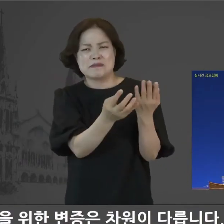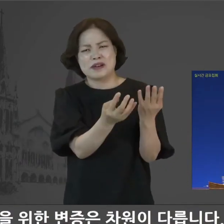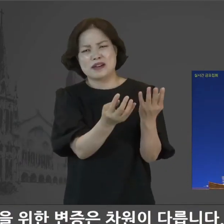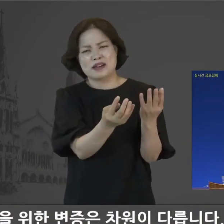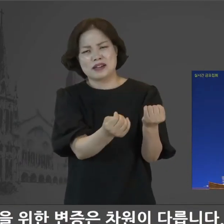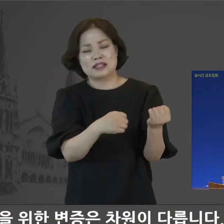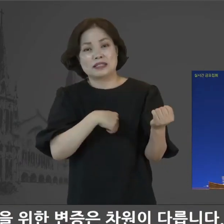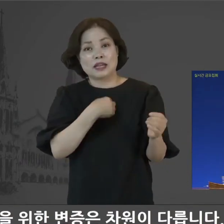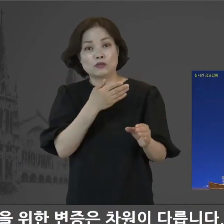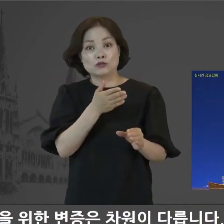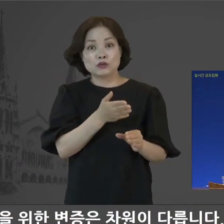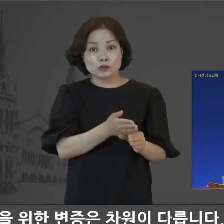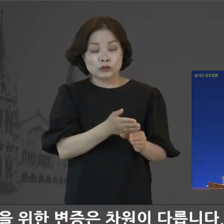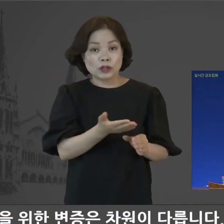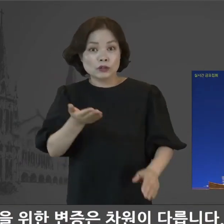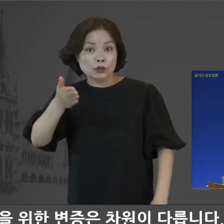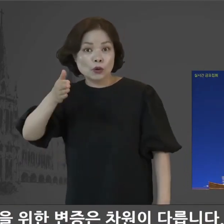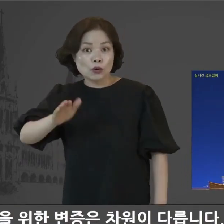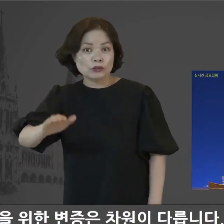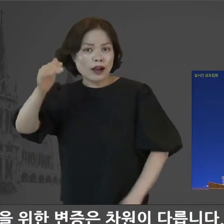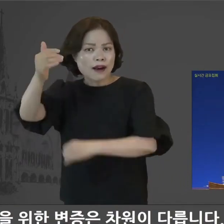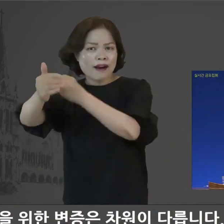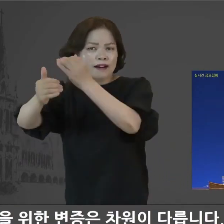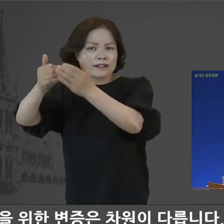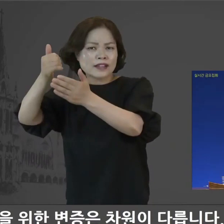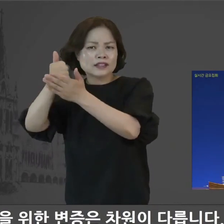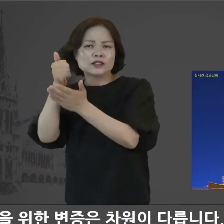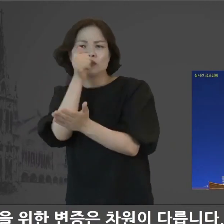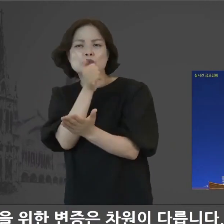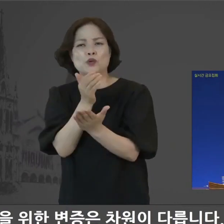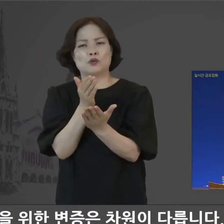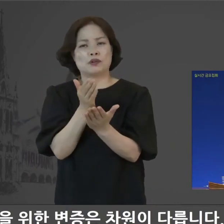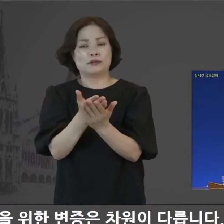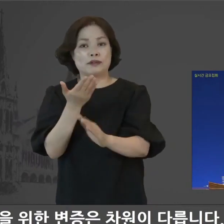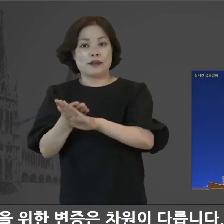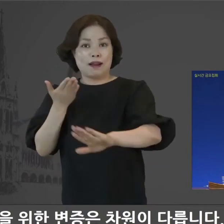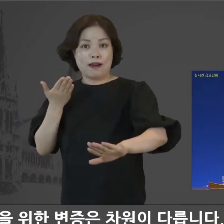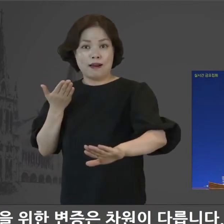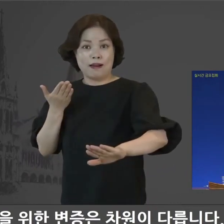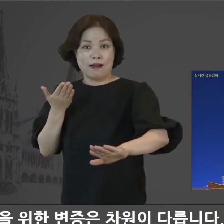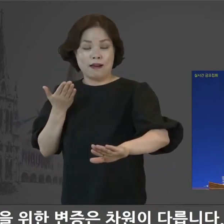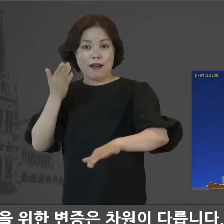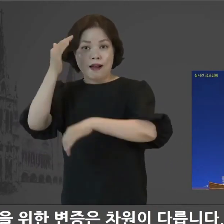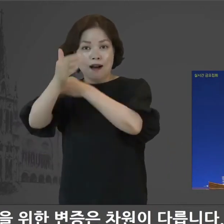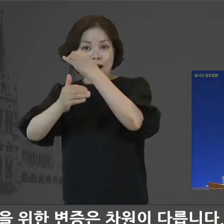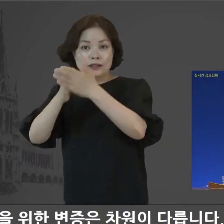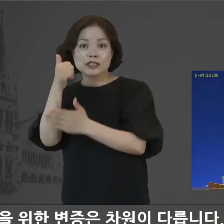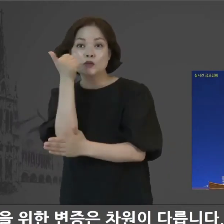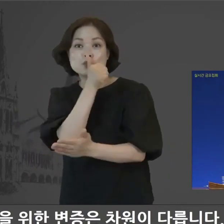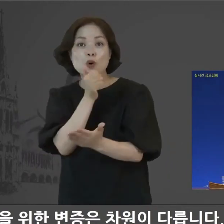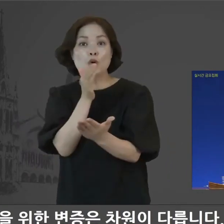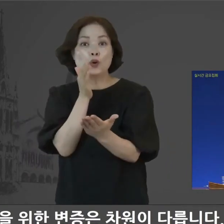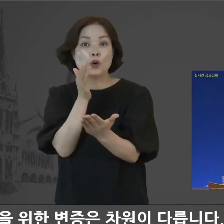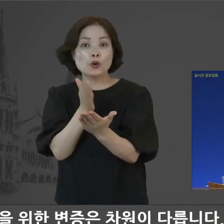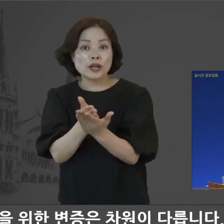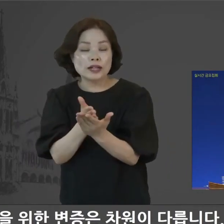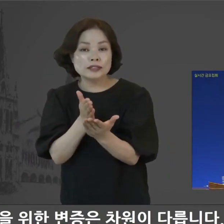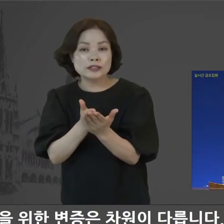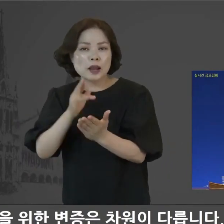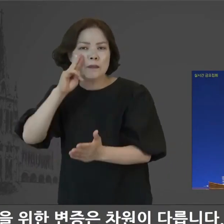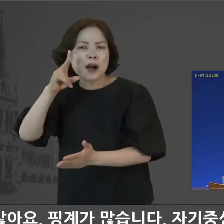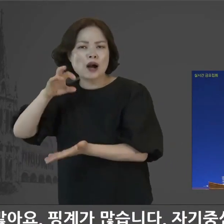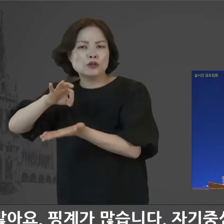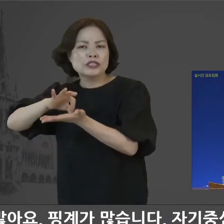자기중심적이 되죠. 그런데 하나님을 변론할 때는 그렇지 않습니다. 하나님을 변론할 때 바울이 사용한